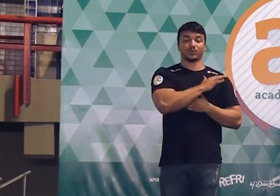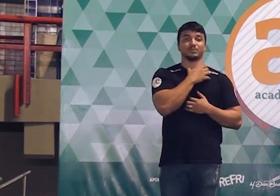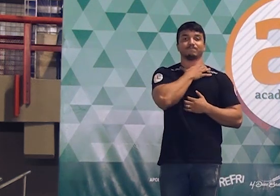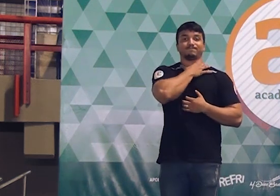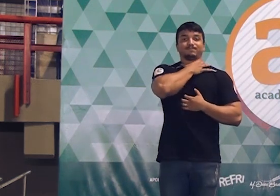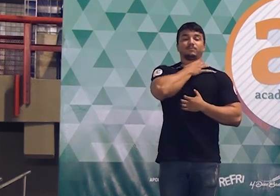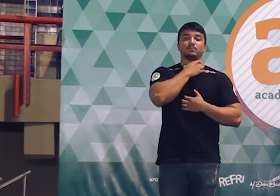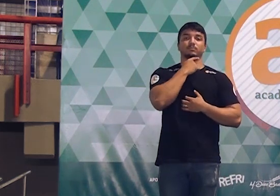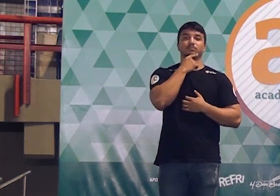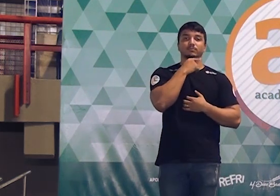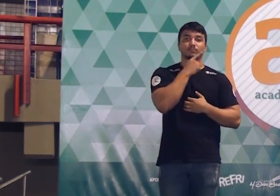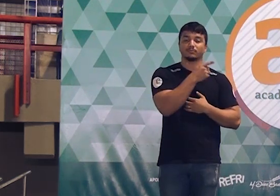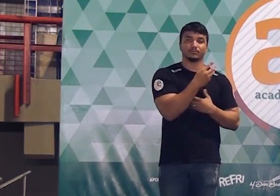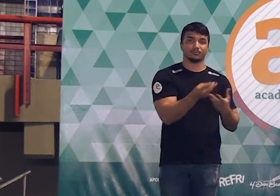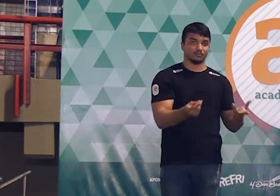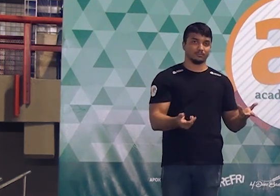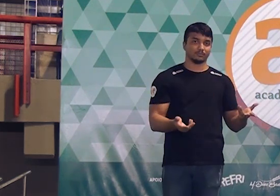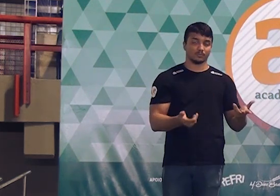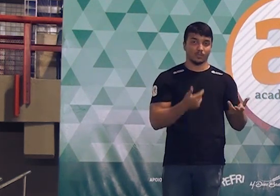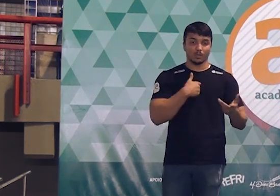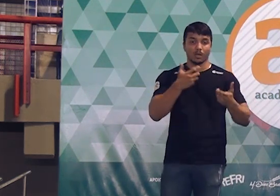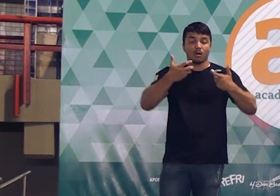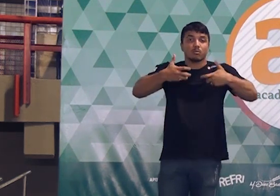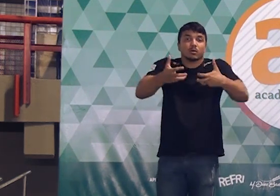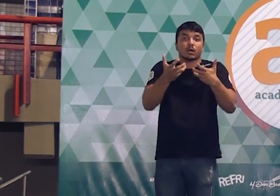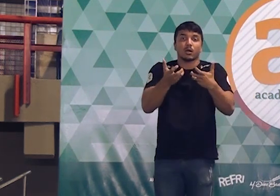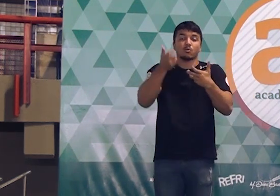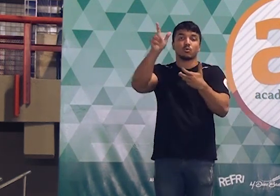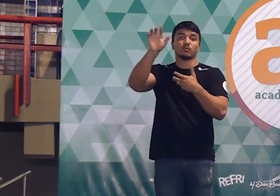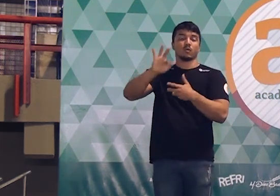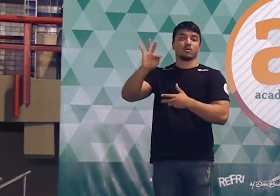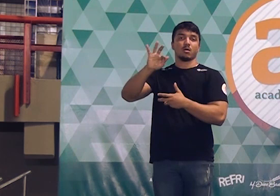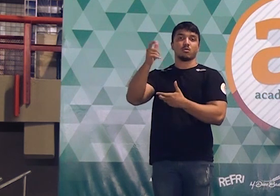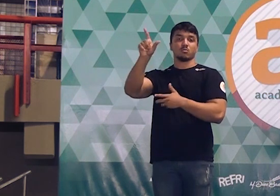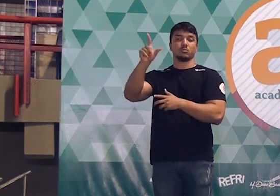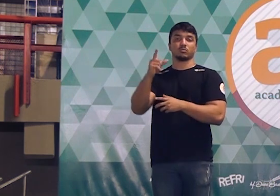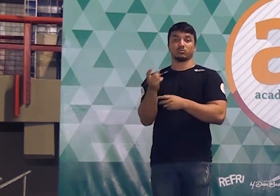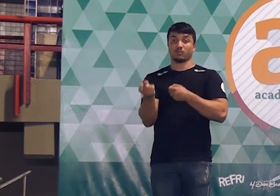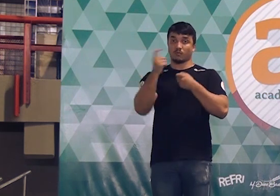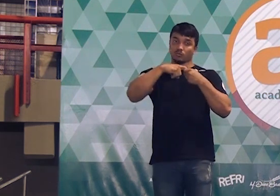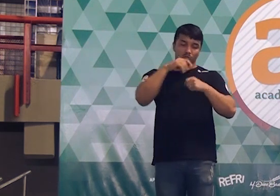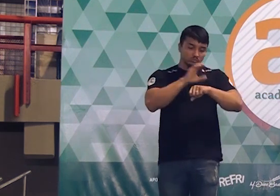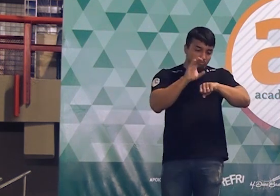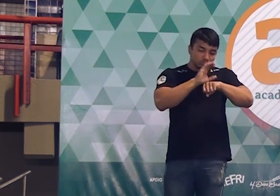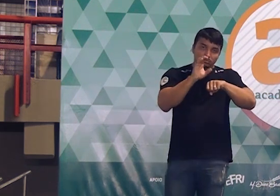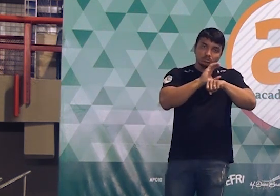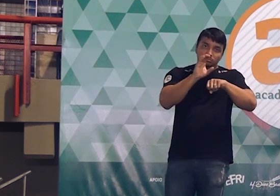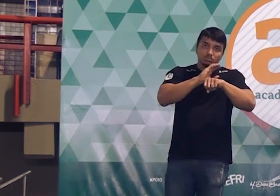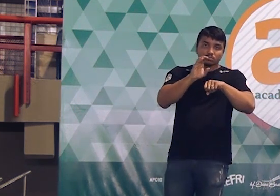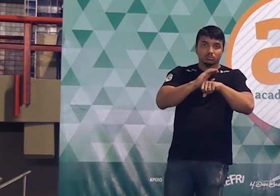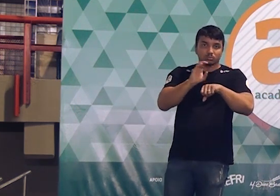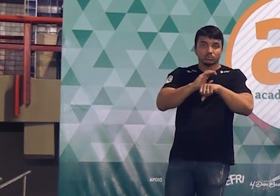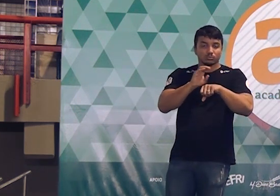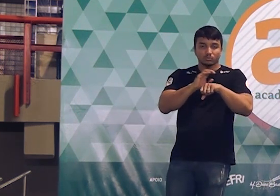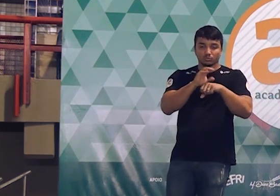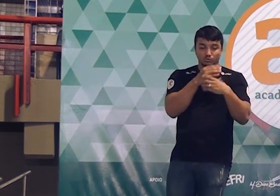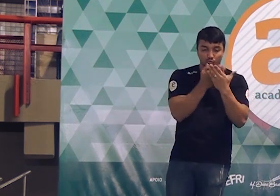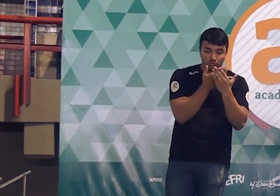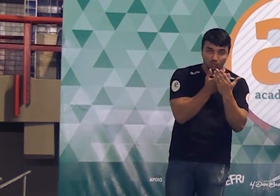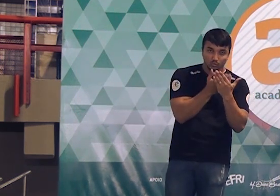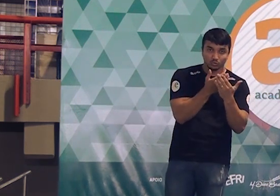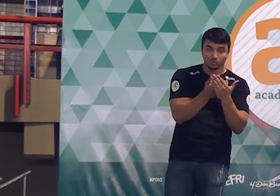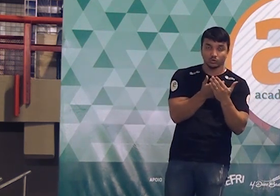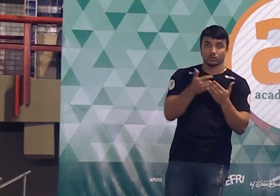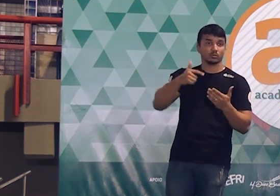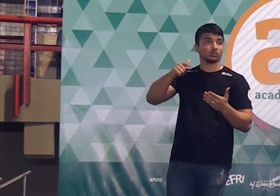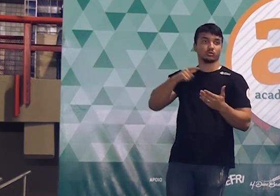Prende. Não dá. E aí eu decidi fazer outra faculdade. Voltei para o cursinho, fui estudar. Na minha época